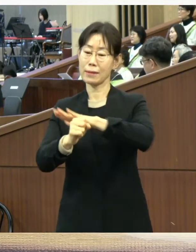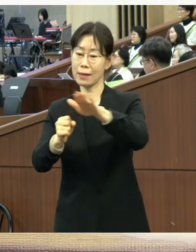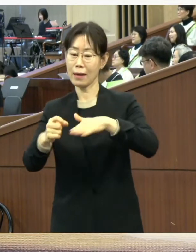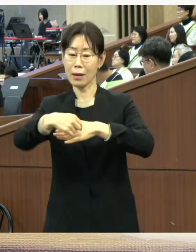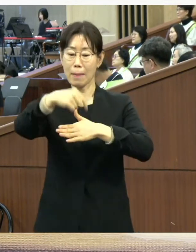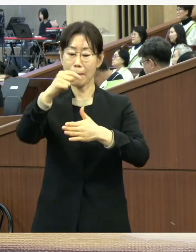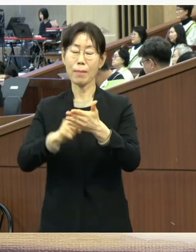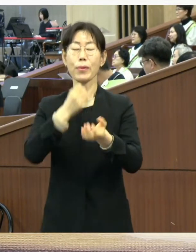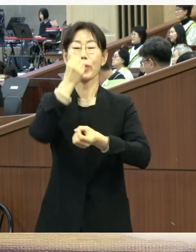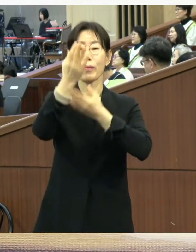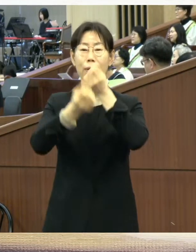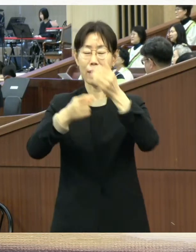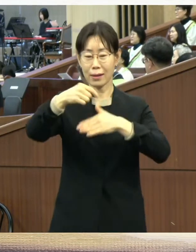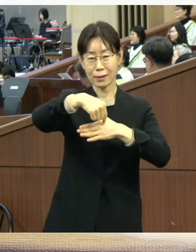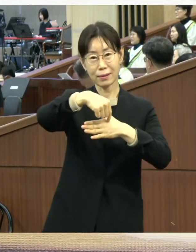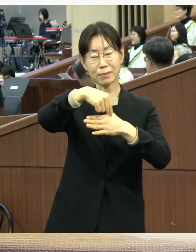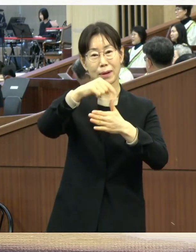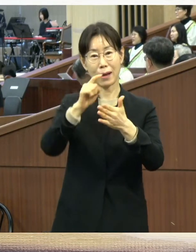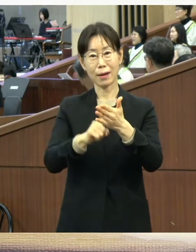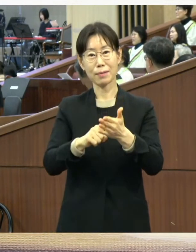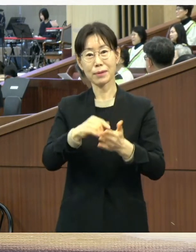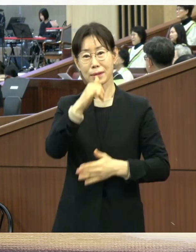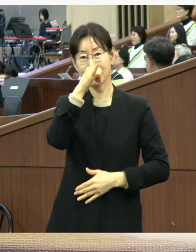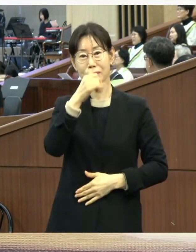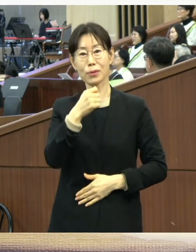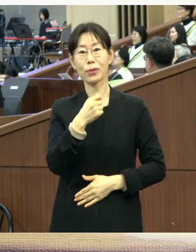마음껏 고백해봤으면 좋겠습니다.